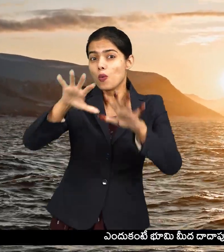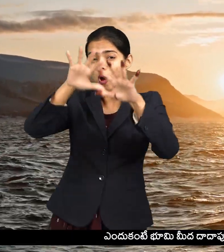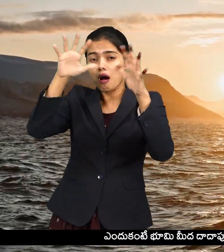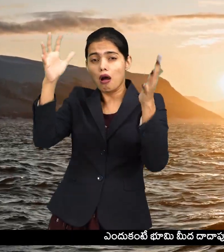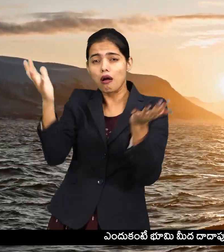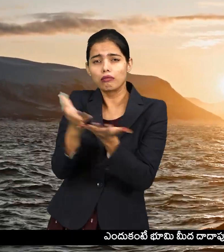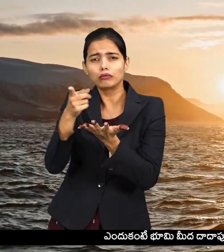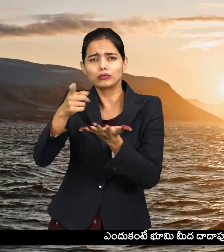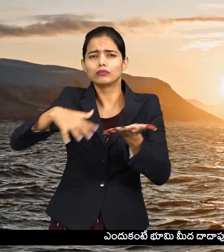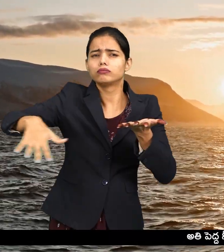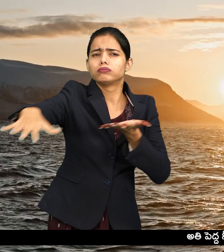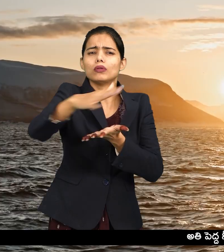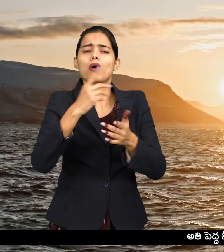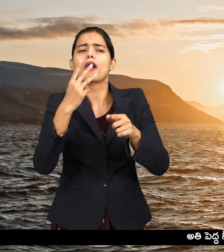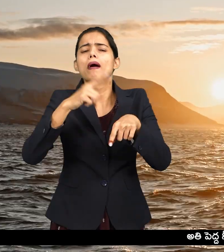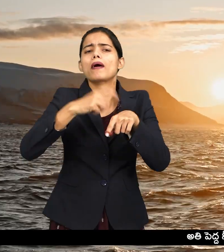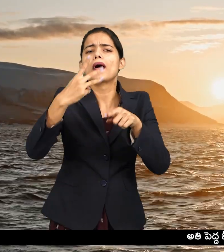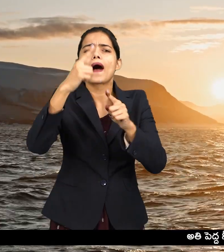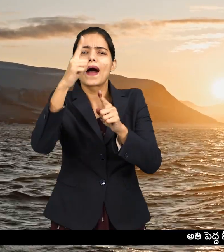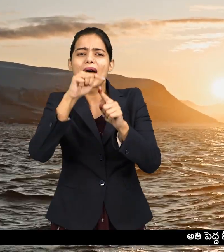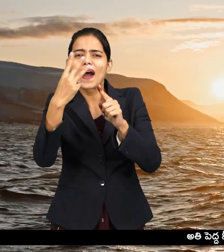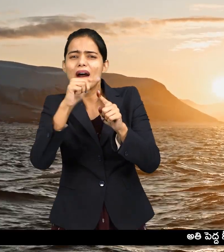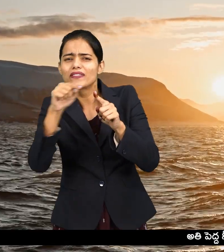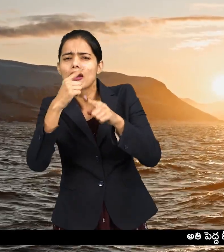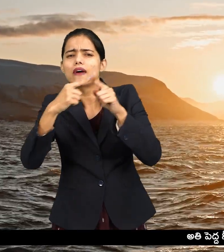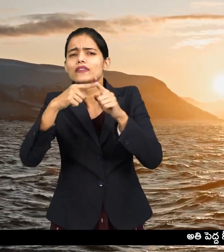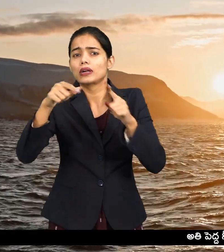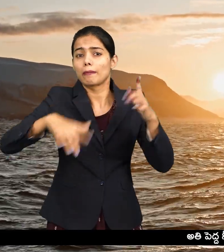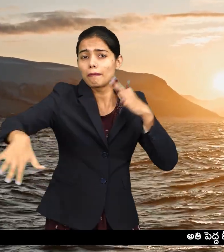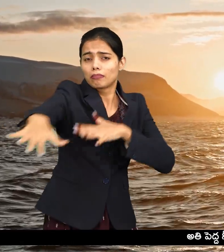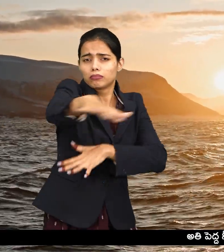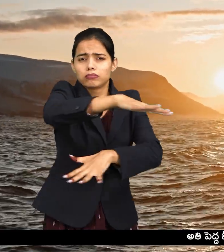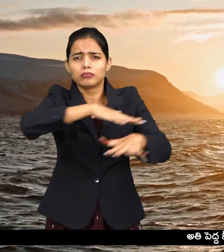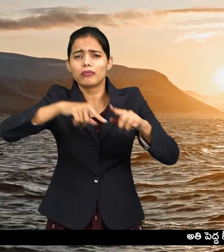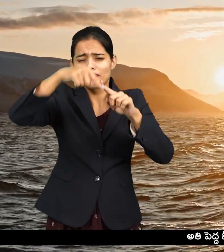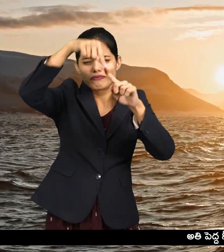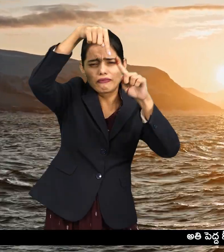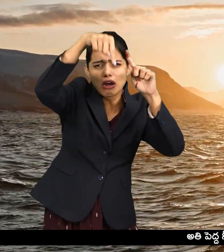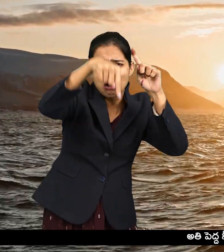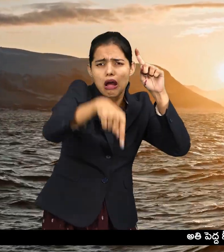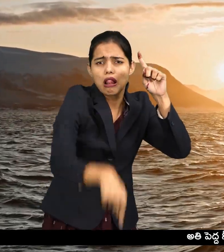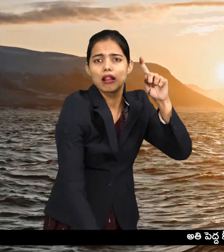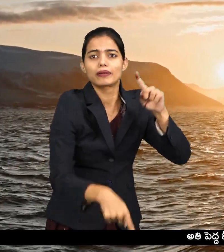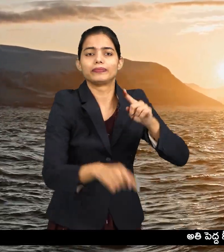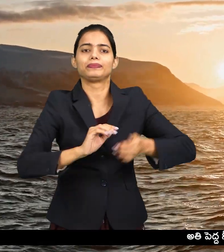భూభాగాన్ని ఆవరించి ఉన్న అతిపెద్ద నీటి చట్రం సముద్రం.